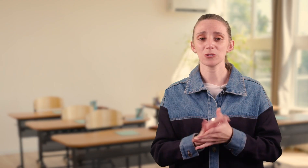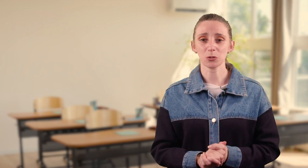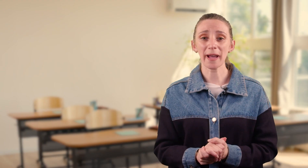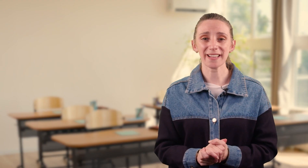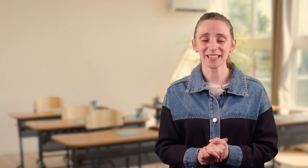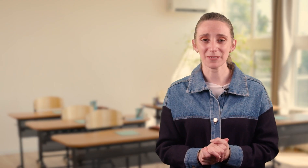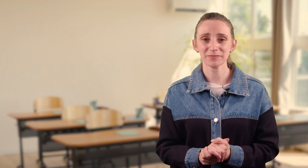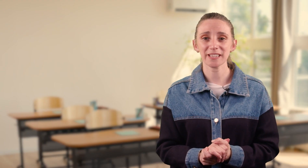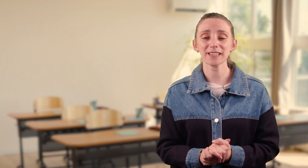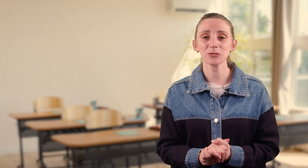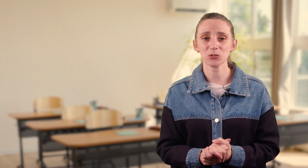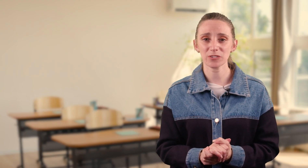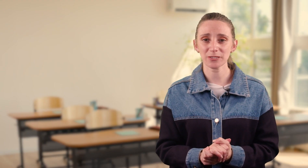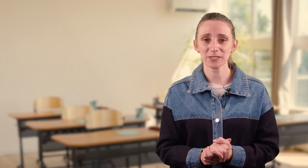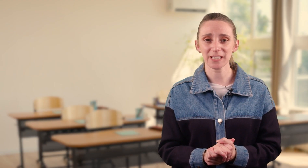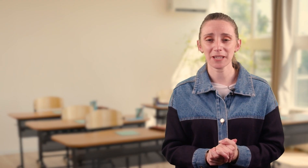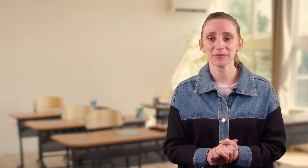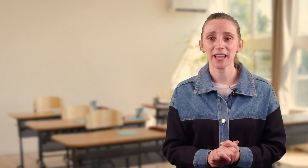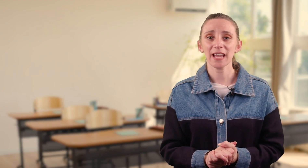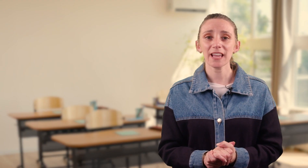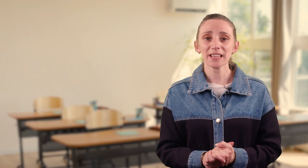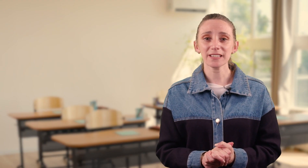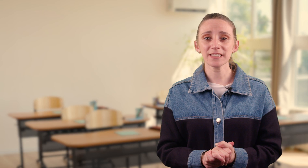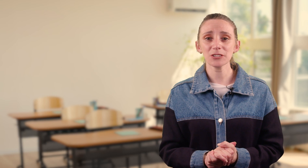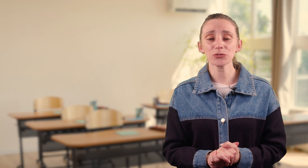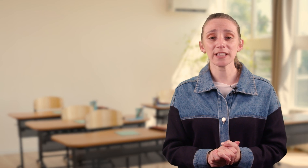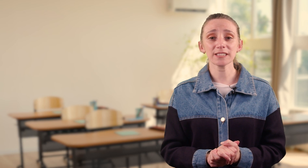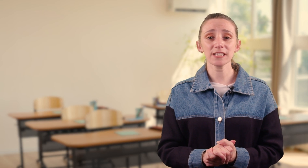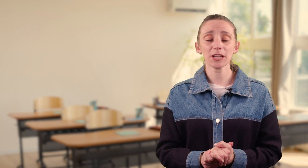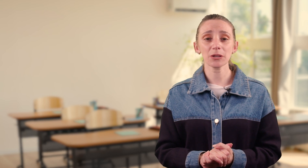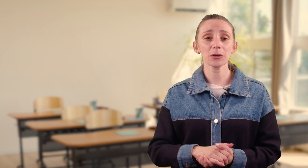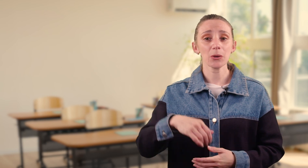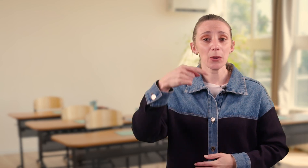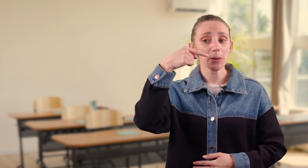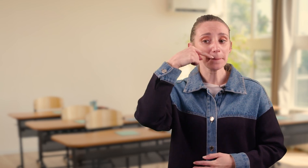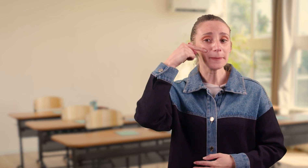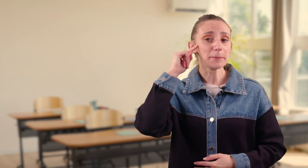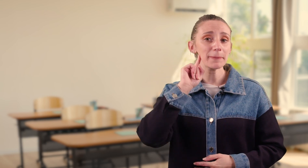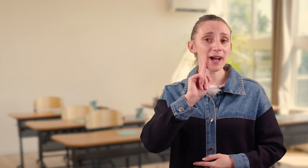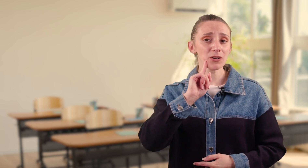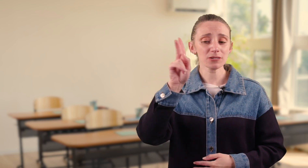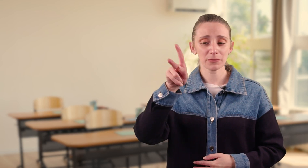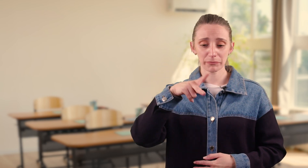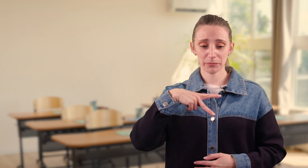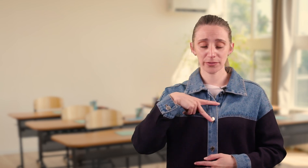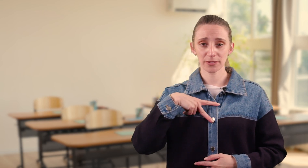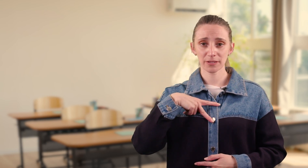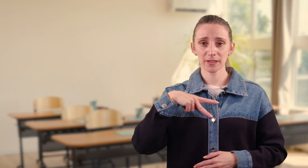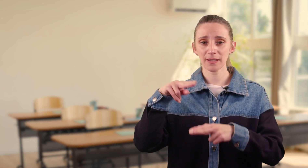je m'arrête là. Qu'est-ce que je viens de dire? Ici, je viens de dire que mes parents,